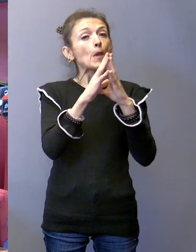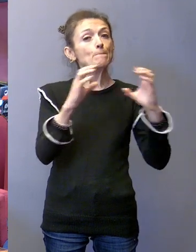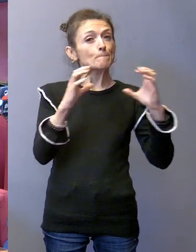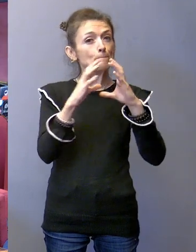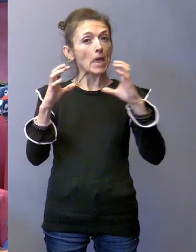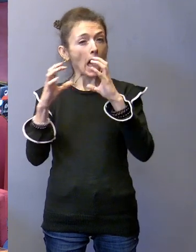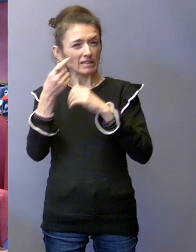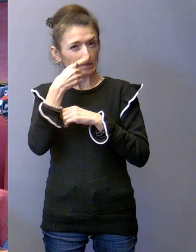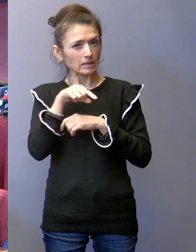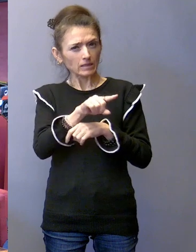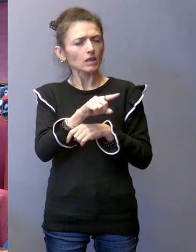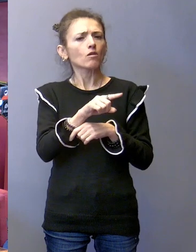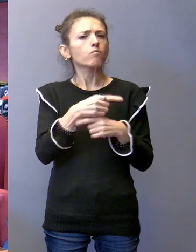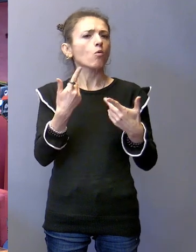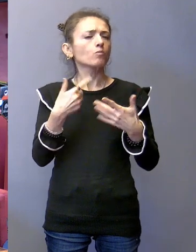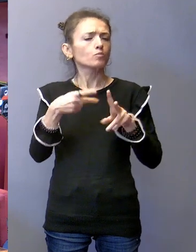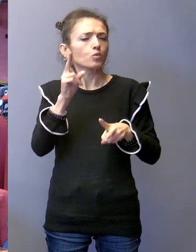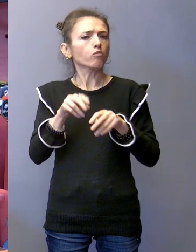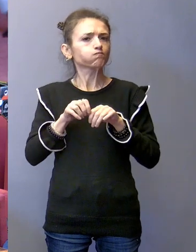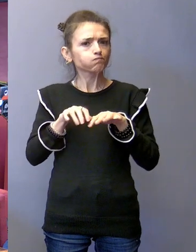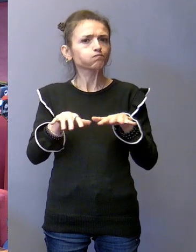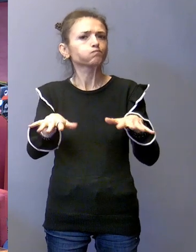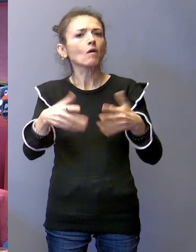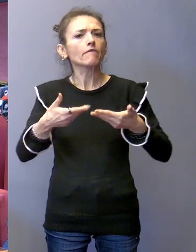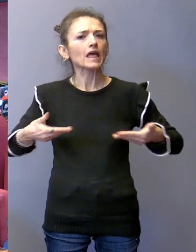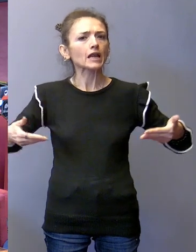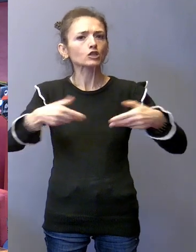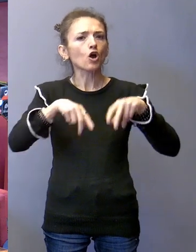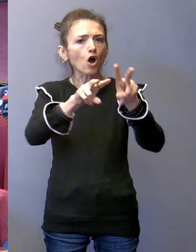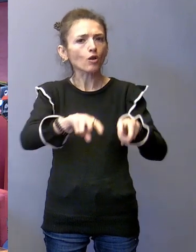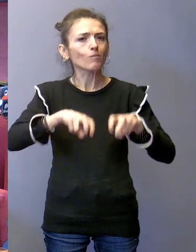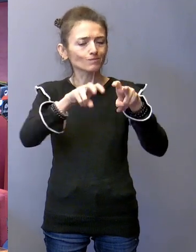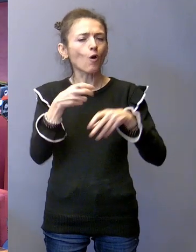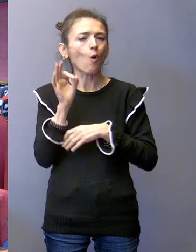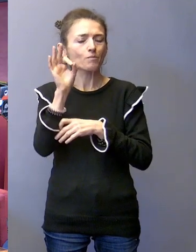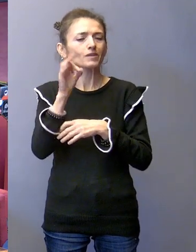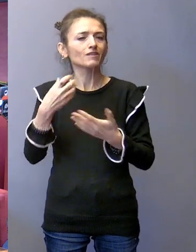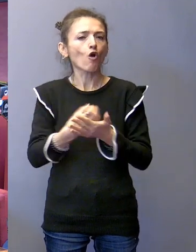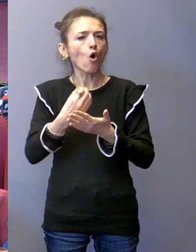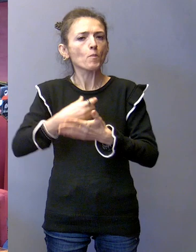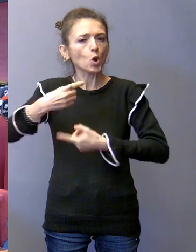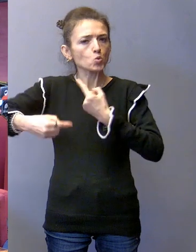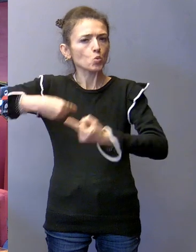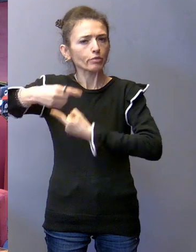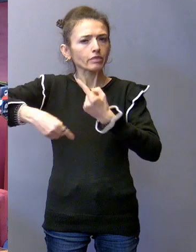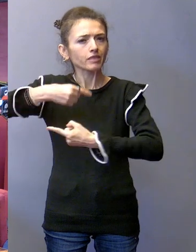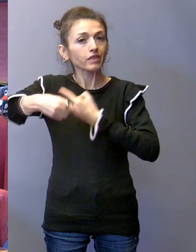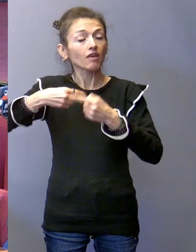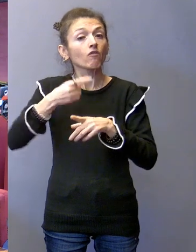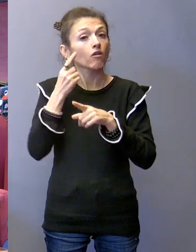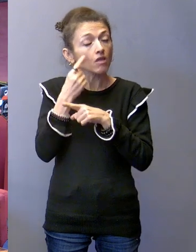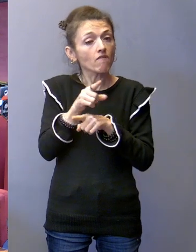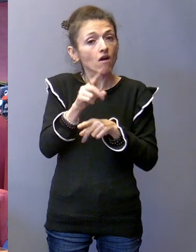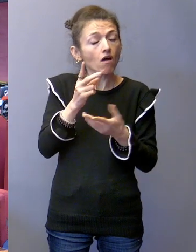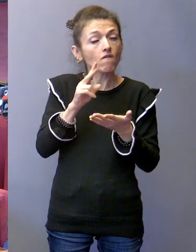vengono sviluppate realizzate nei territori agricoli però avere ragioni di ciclo produttivo ora vero invece su di loro un'attenta